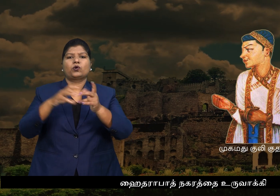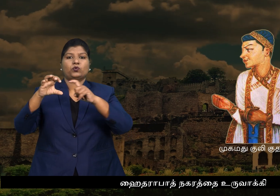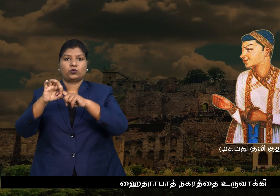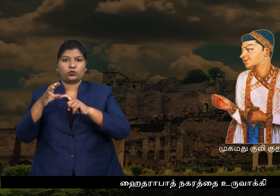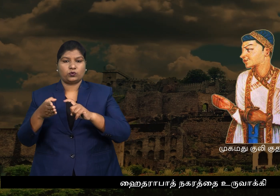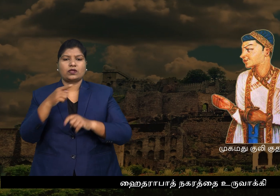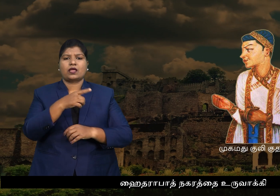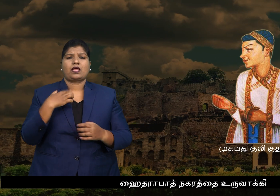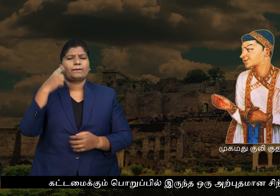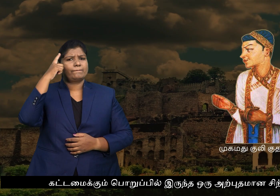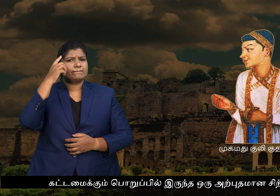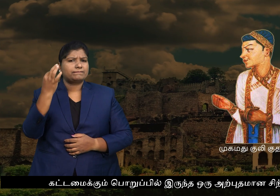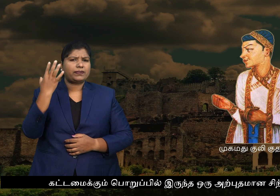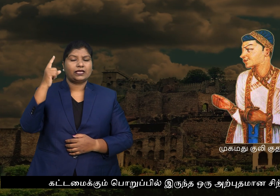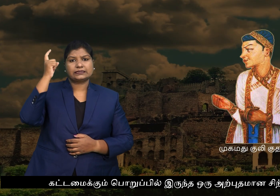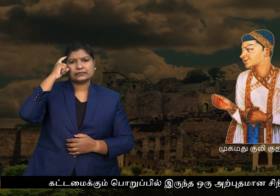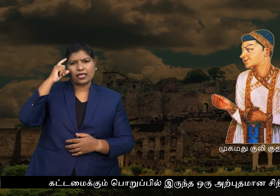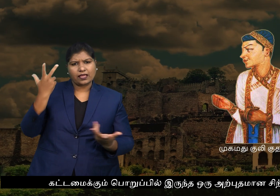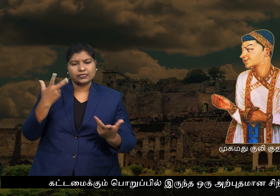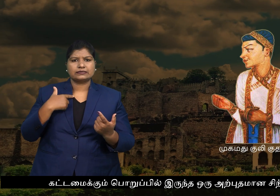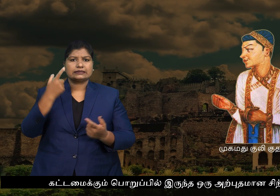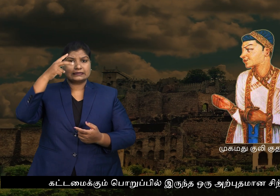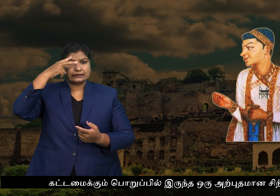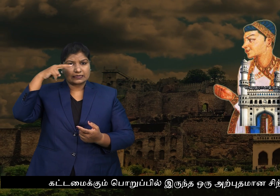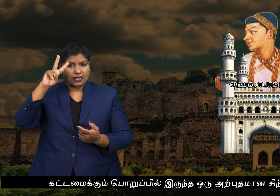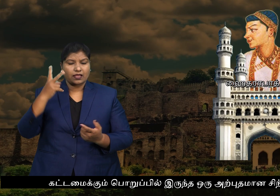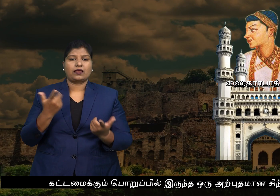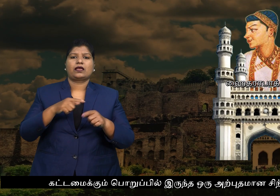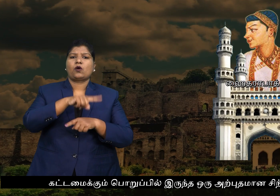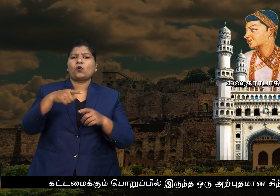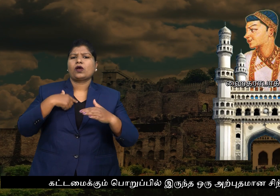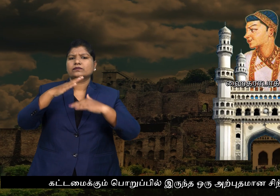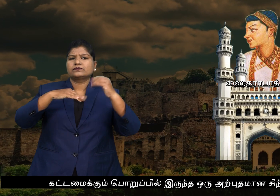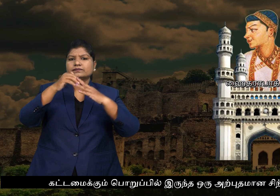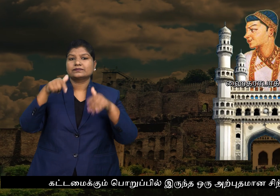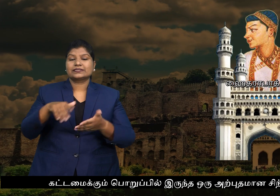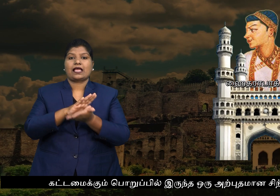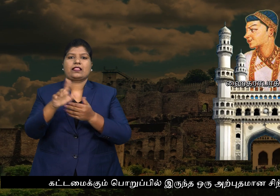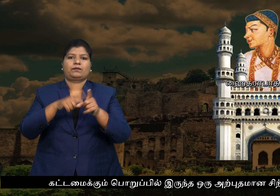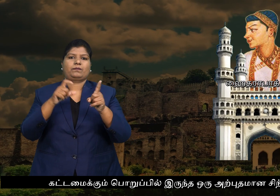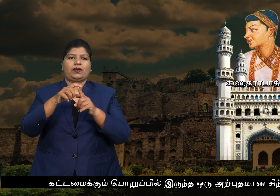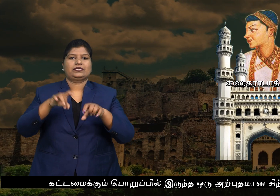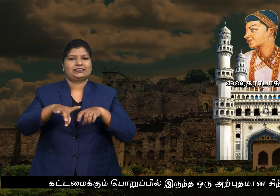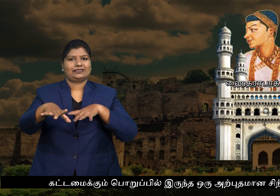ஹைதராபாத் நகரத்தை உருவாக்கி கட்டமைக்கும் பொறுப்பில் இருந்த ஒரு அற்புதமான சிந்தனையாளர்.